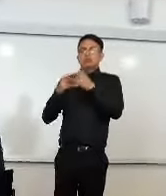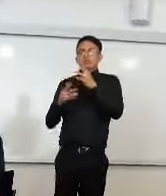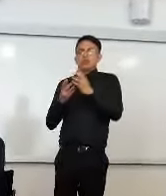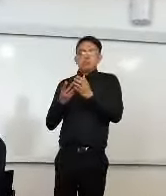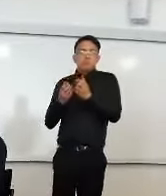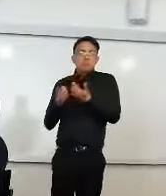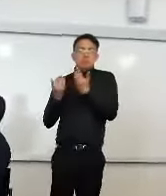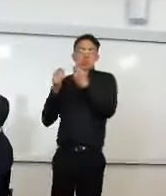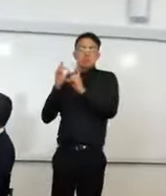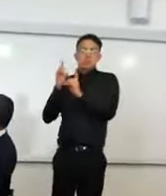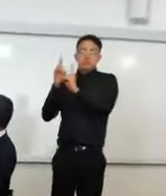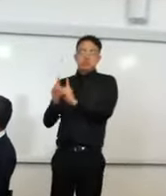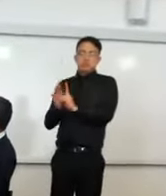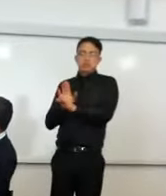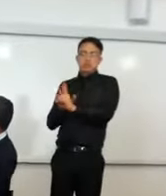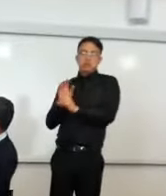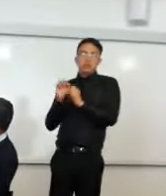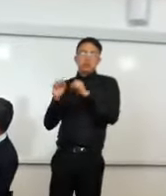para facilitar